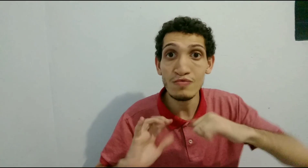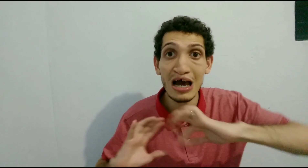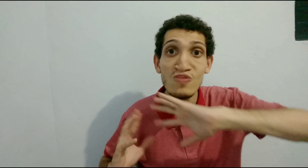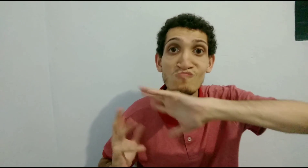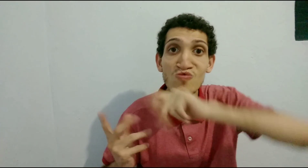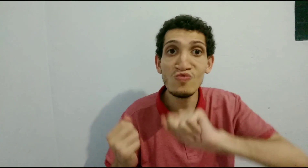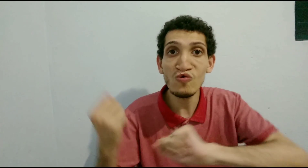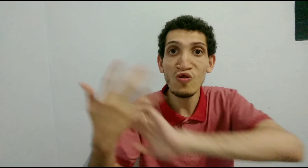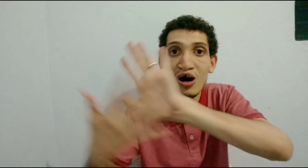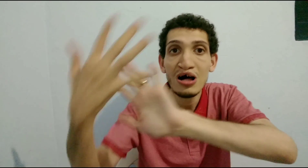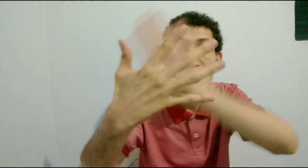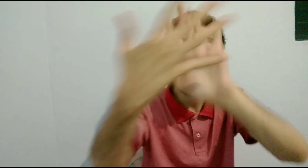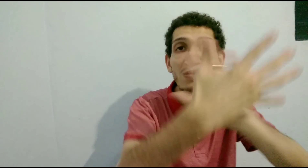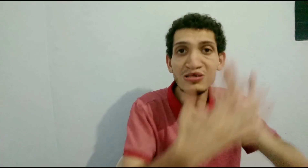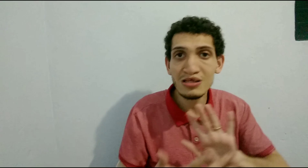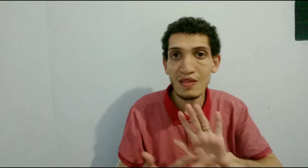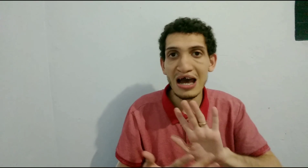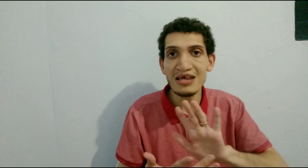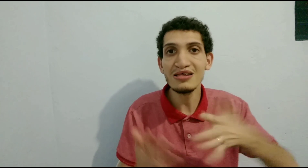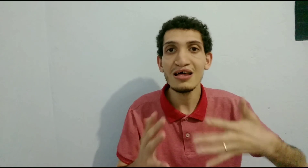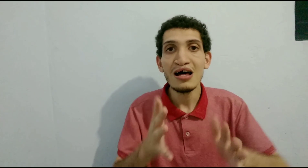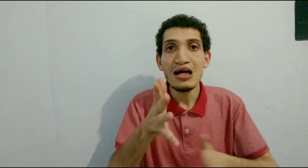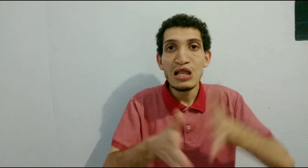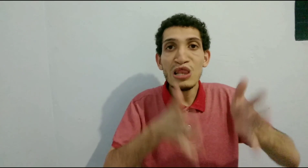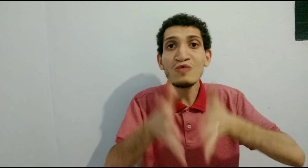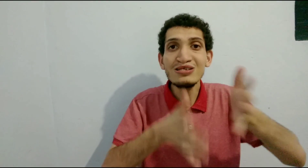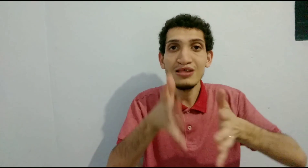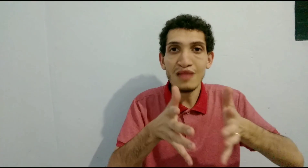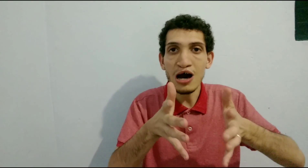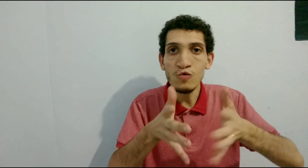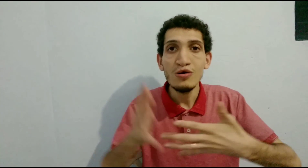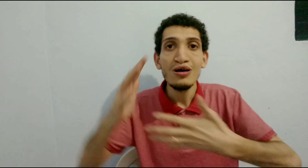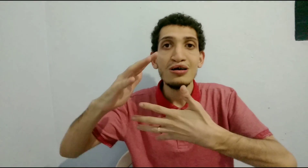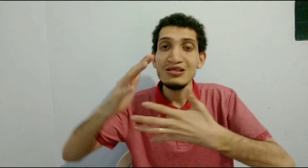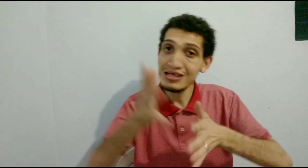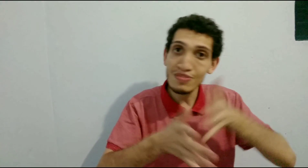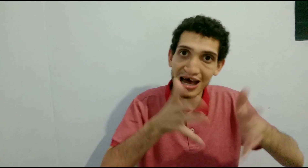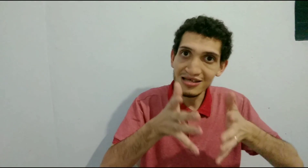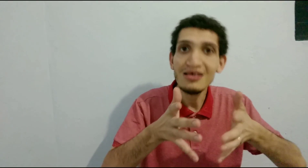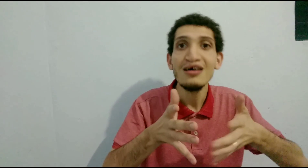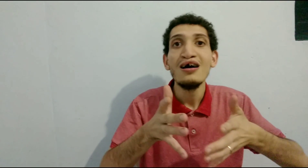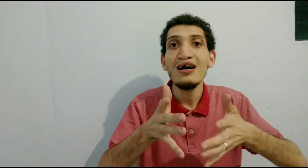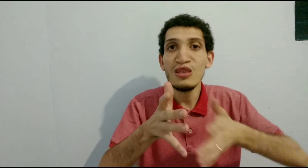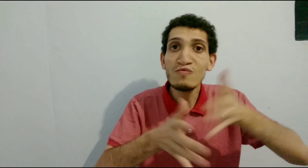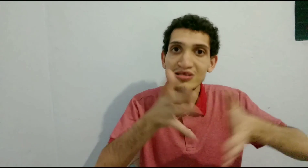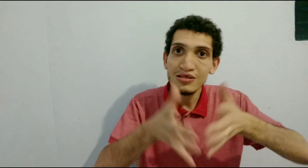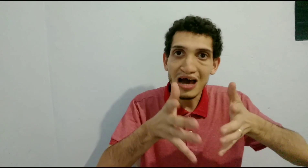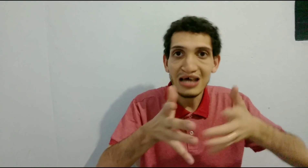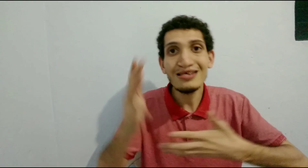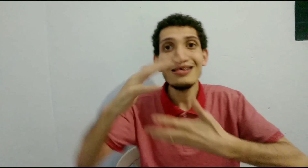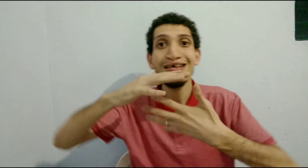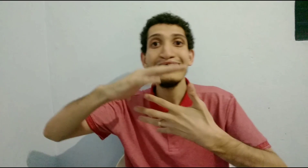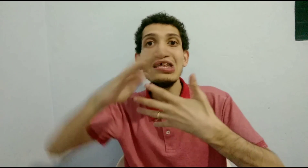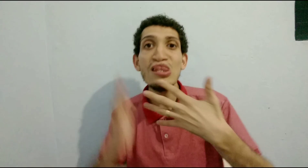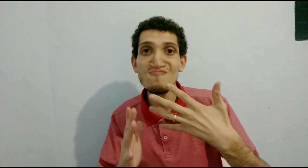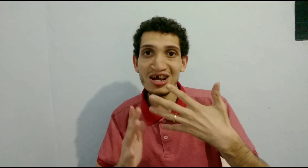sinais do mundo todo. Língua de sinais, língua de sinal, e sinais, língua de sinais, Libra